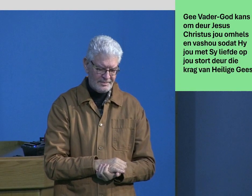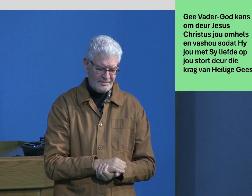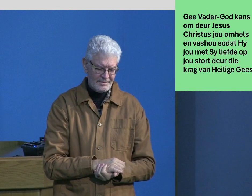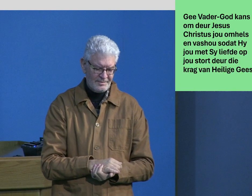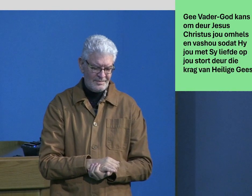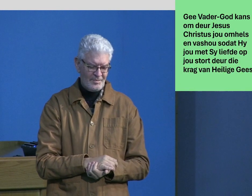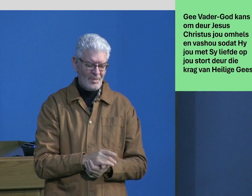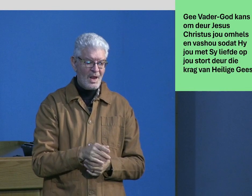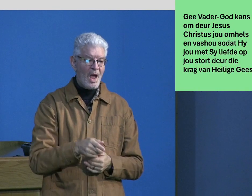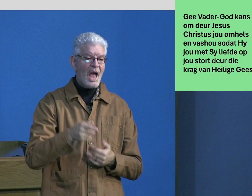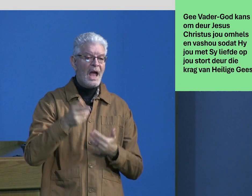verwelkom.